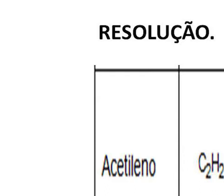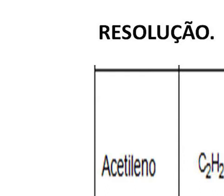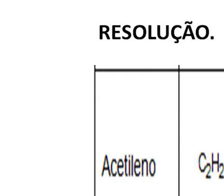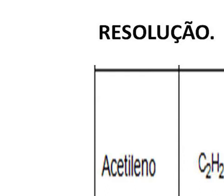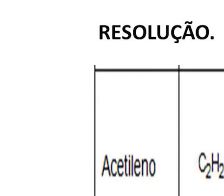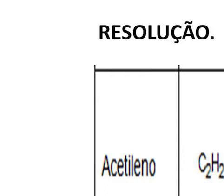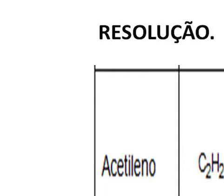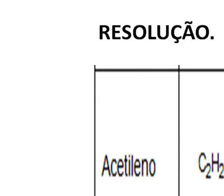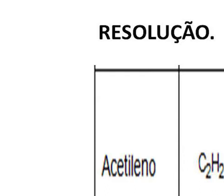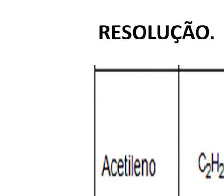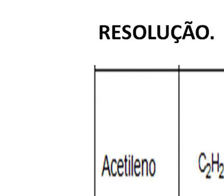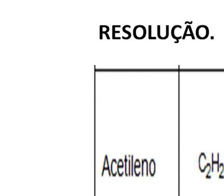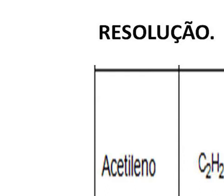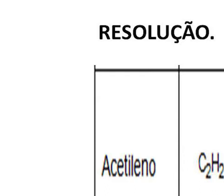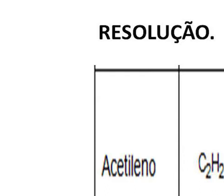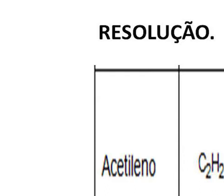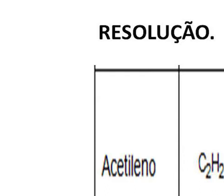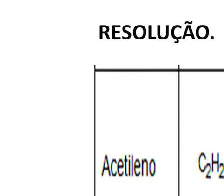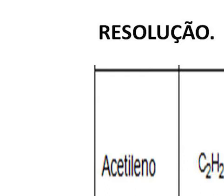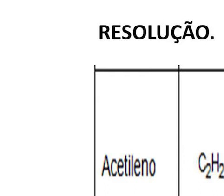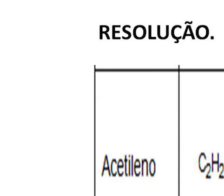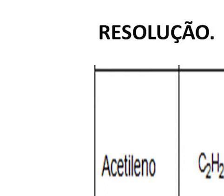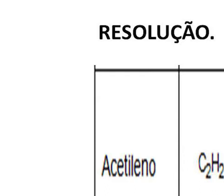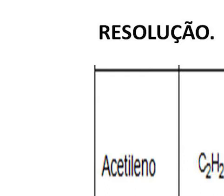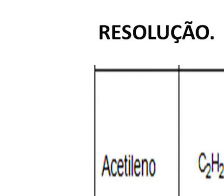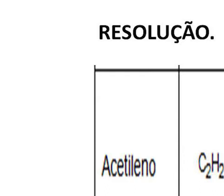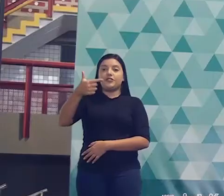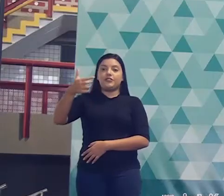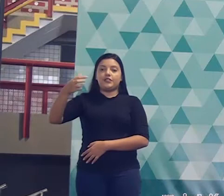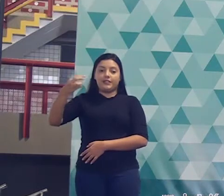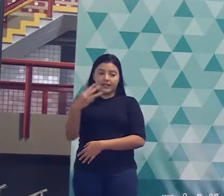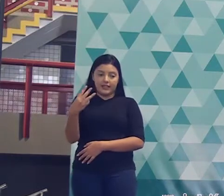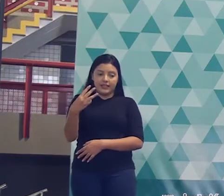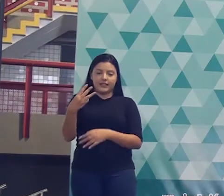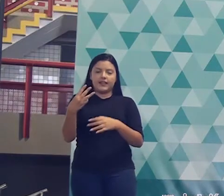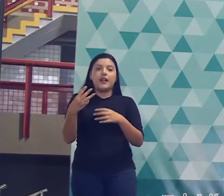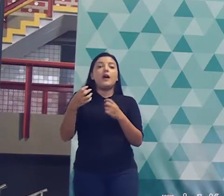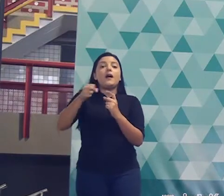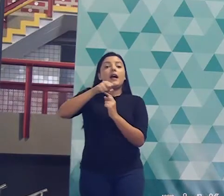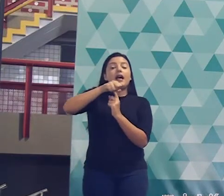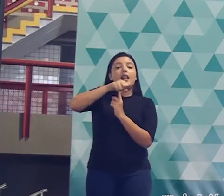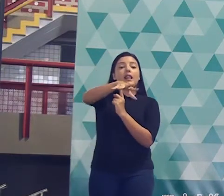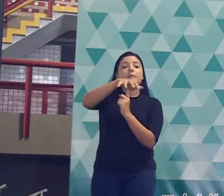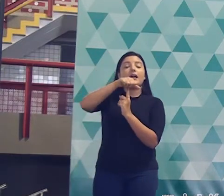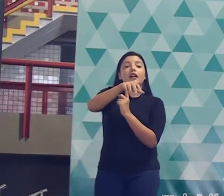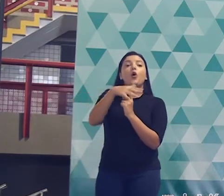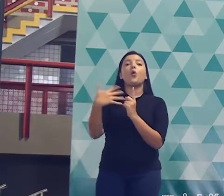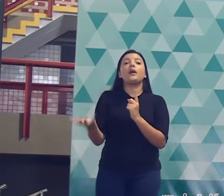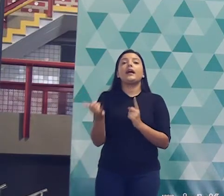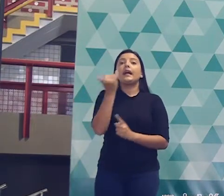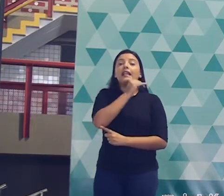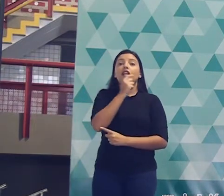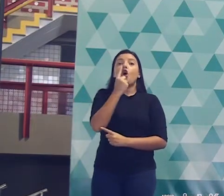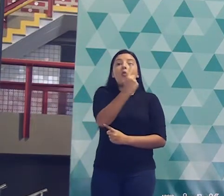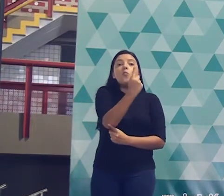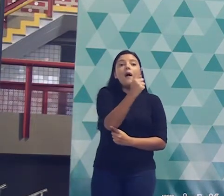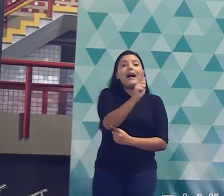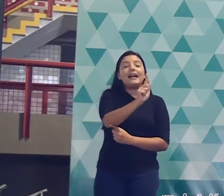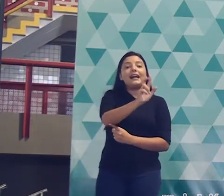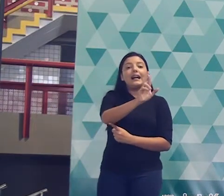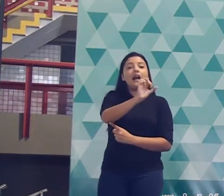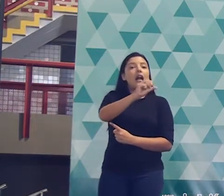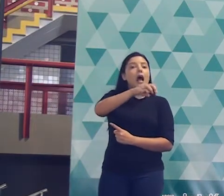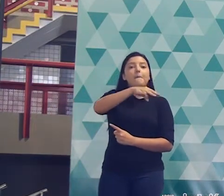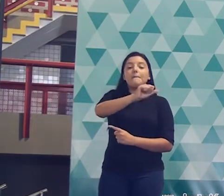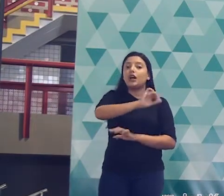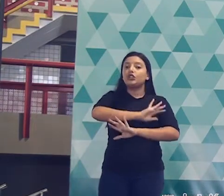49,923. Só que essa foi a quantidade de energia liberada para 1 grama da substância.